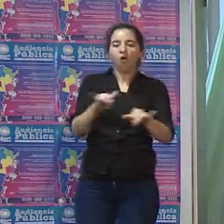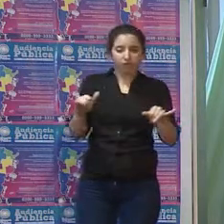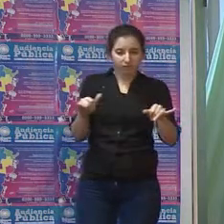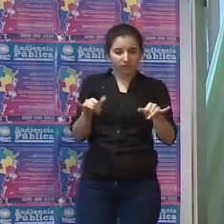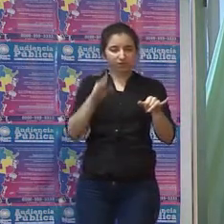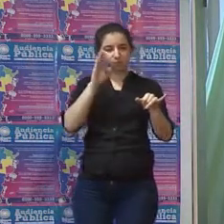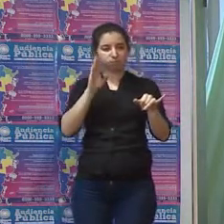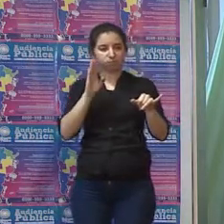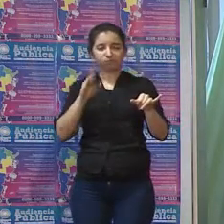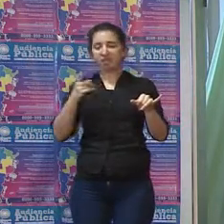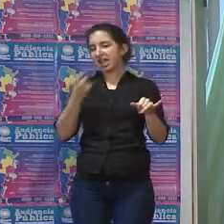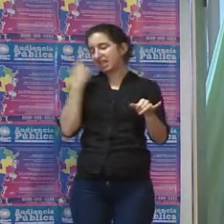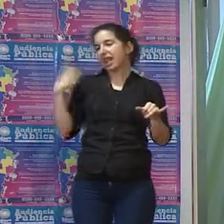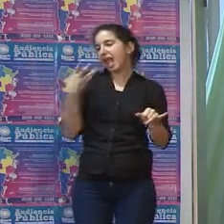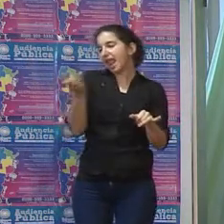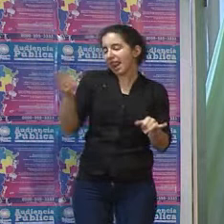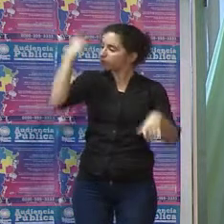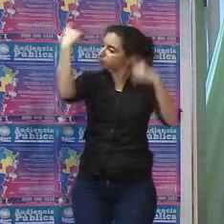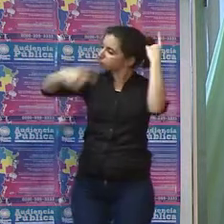de interés general de la comunidad.